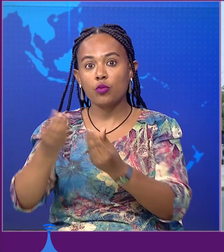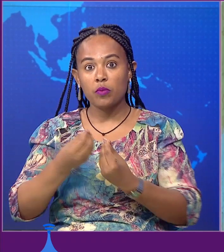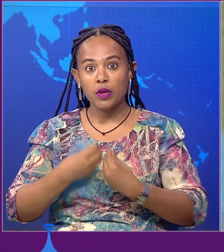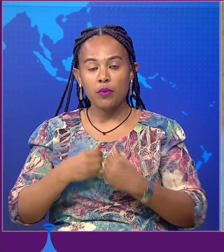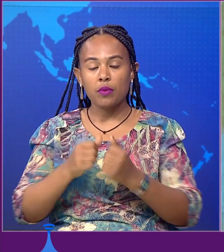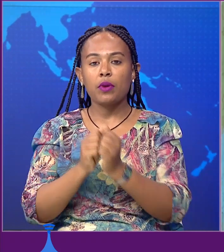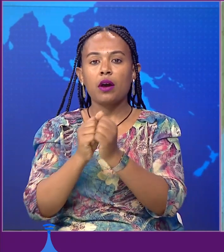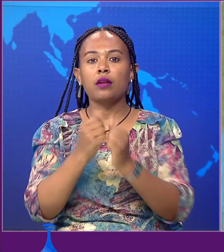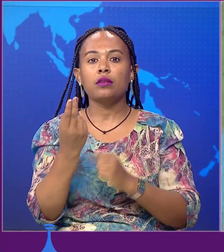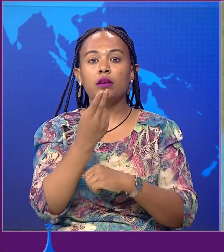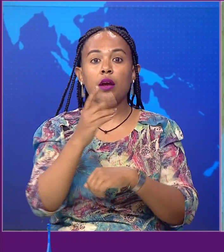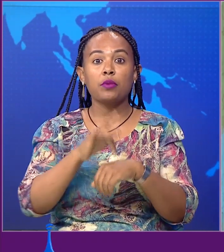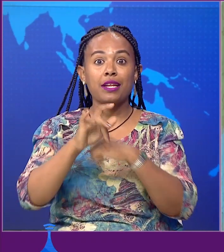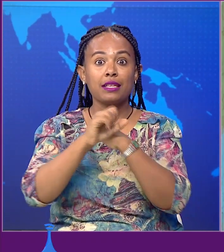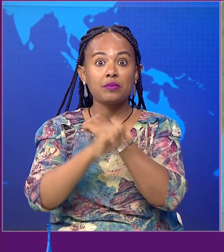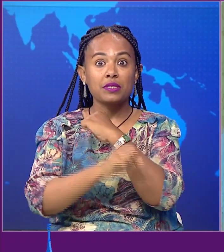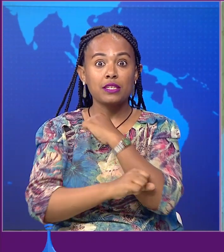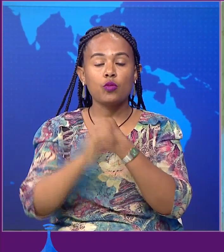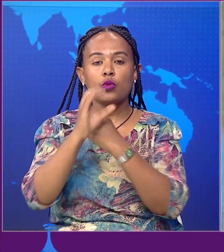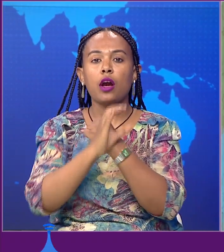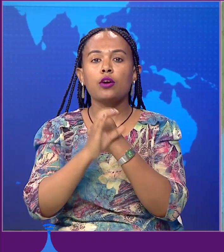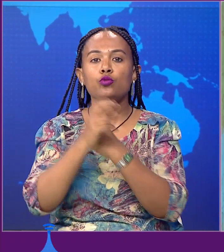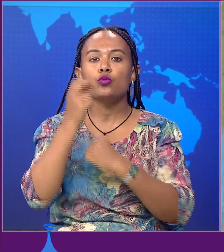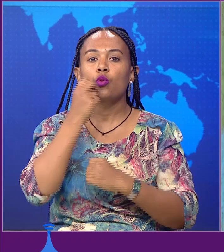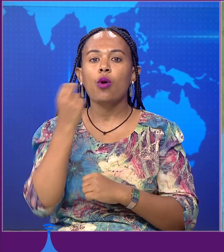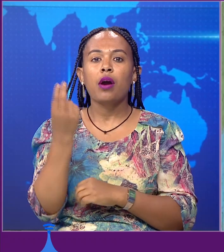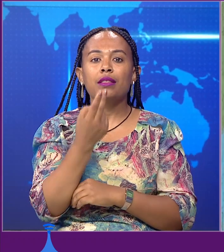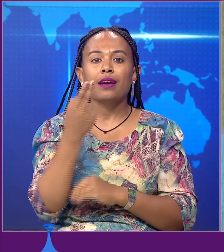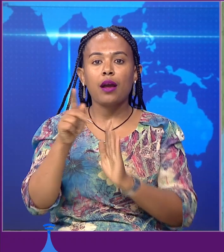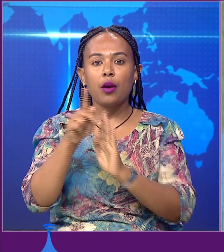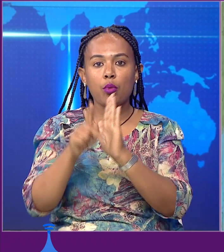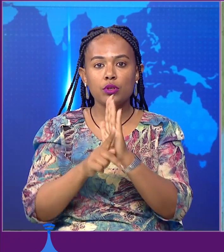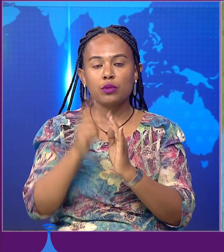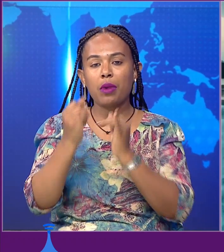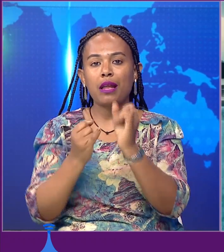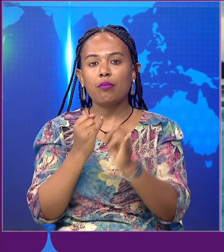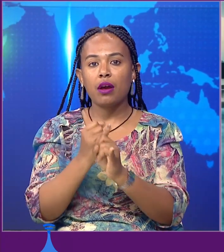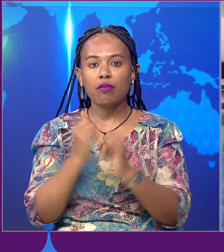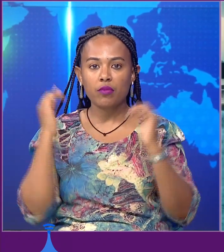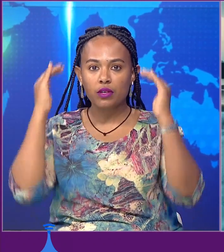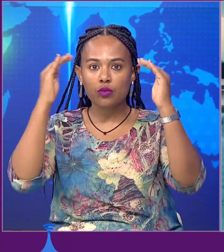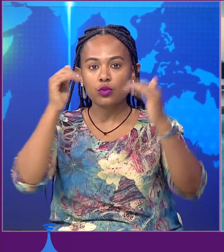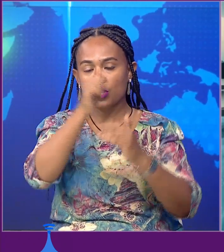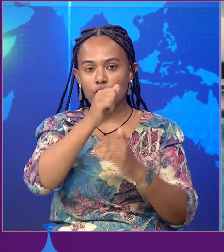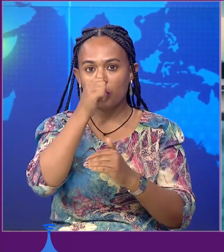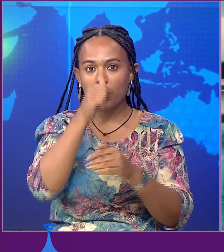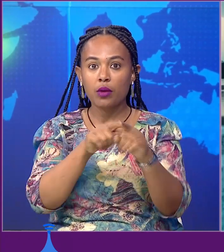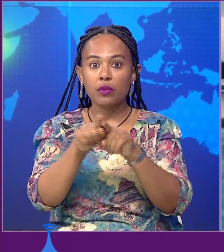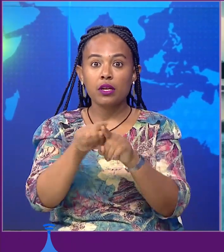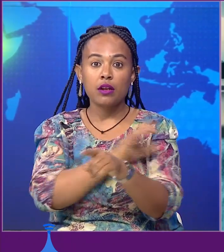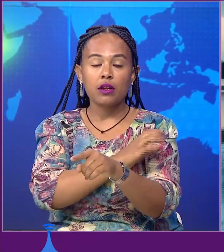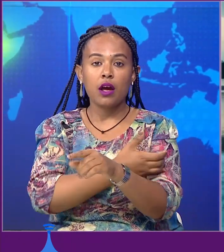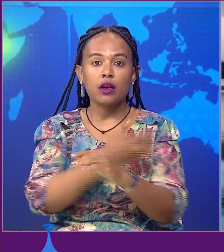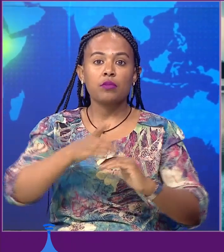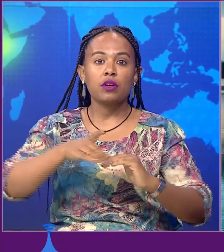በጋራ ተጠቃሚነት ላይ የተመሰረተው የሀገሪቱ የውሃ አጠቃቀም ፖሊሲ በዓለም አቀፍ መድረኮች የኢትዮጵያን የመደራደር አቅም ከፍ